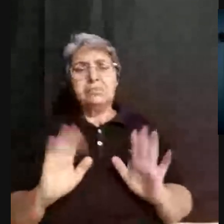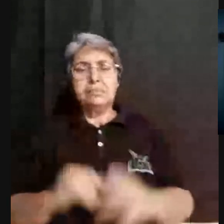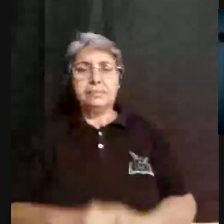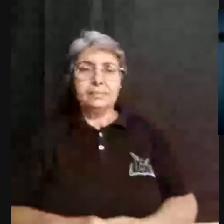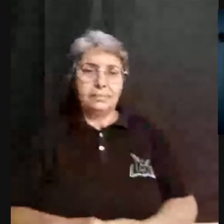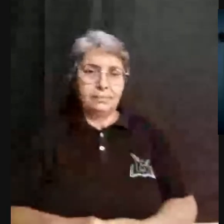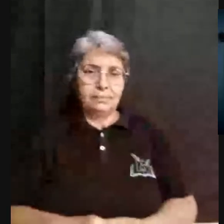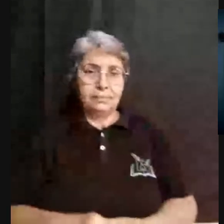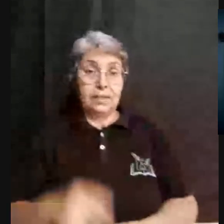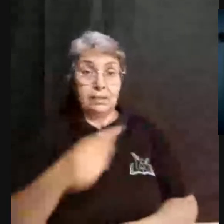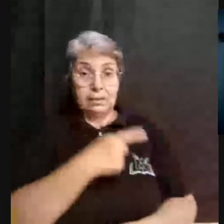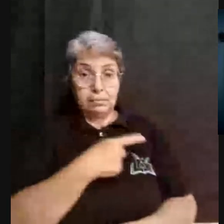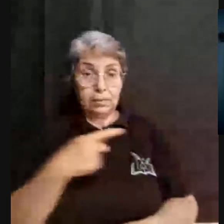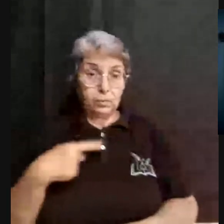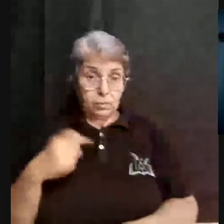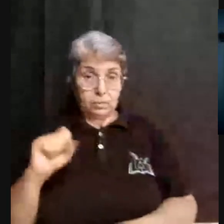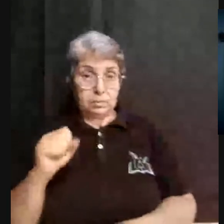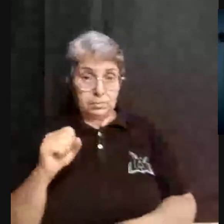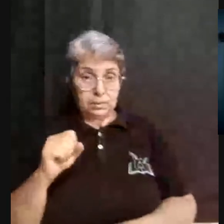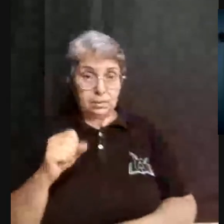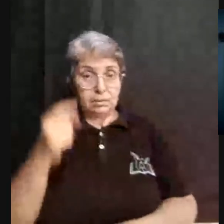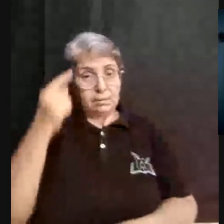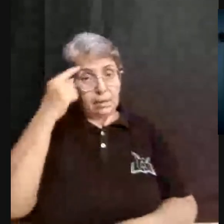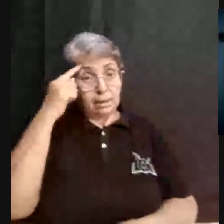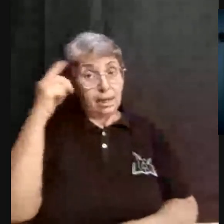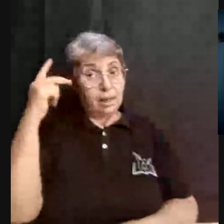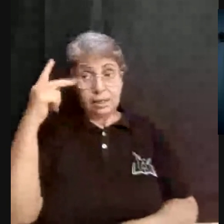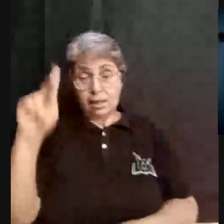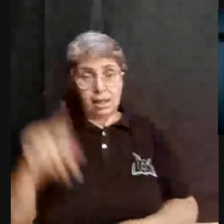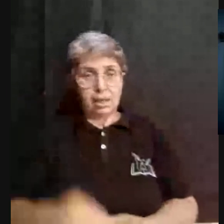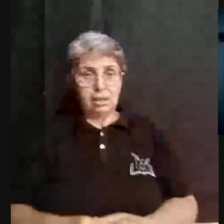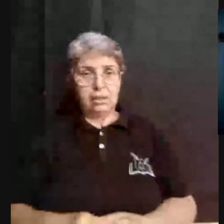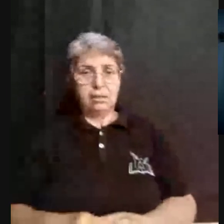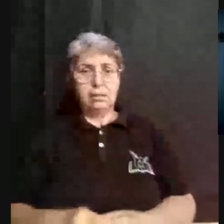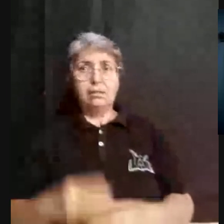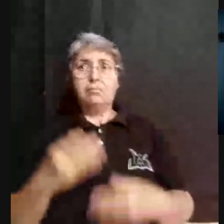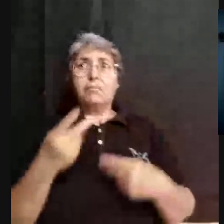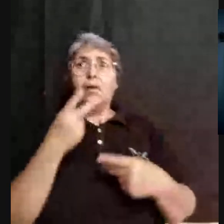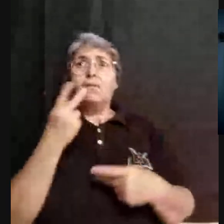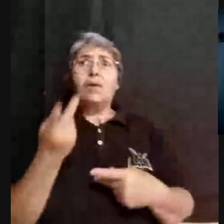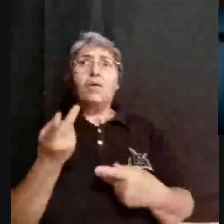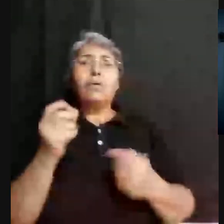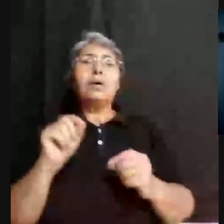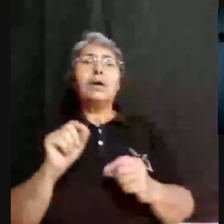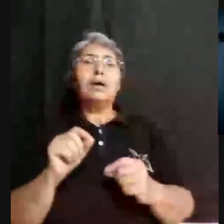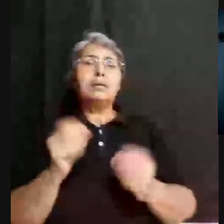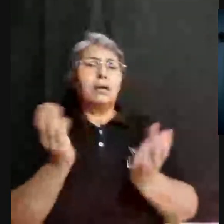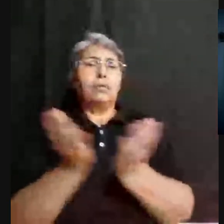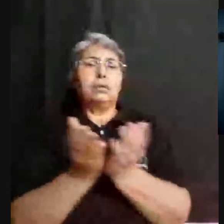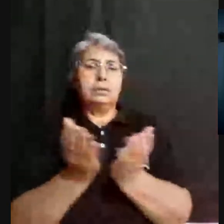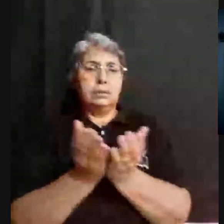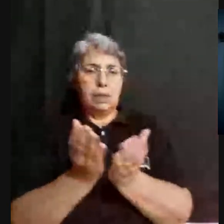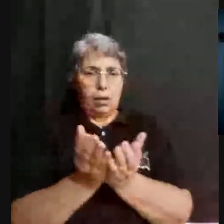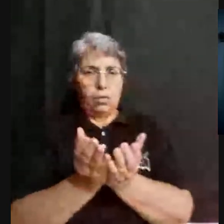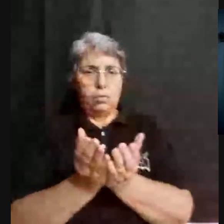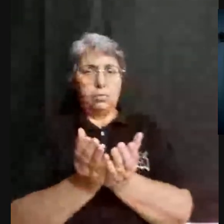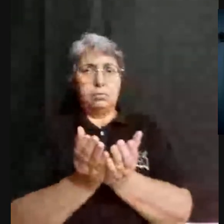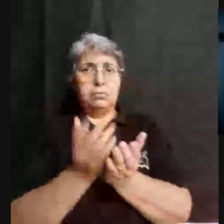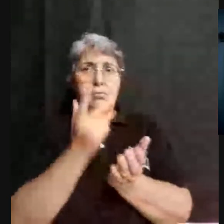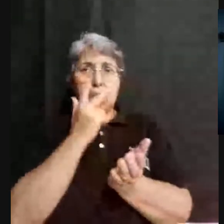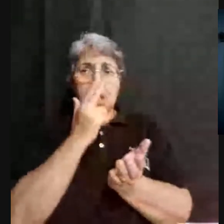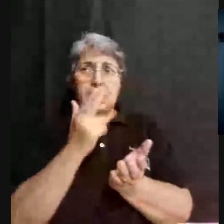chegamos até a nos perguntar qual é de fato o papel do cristão se pouca diferença